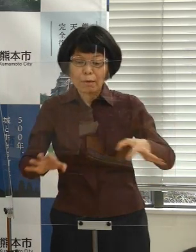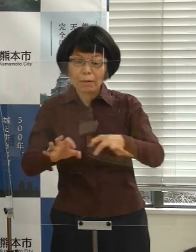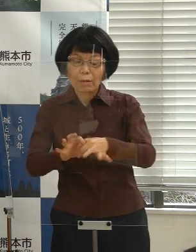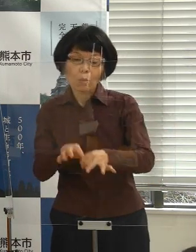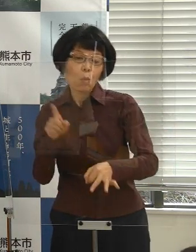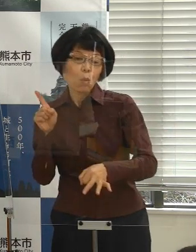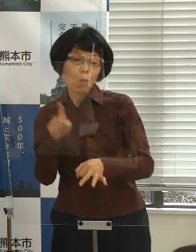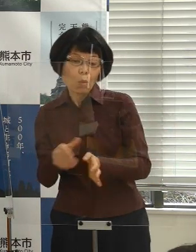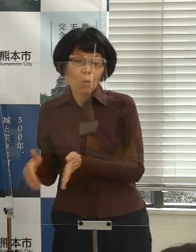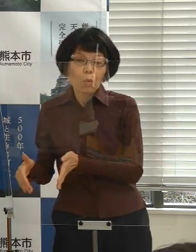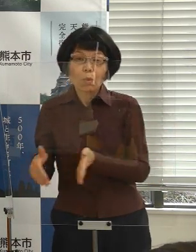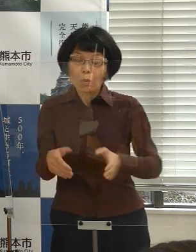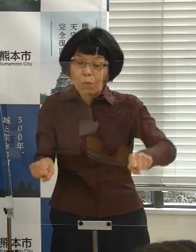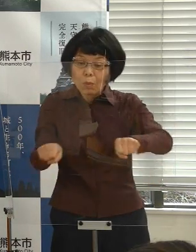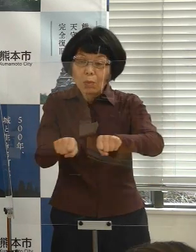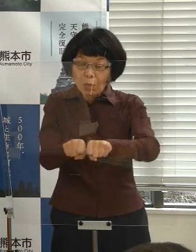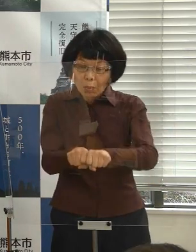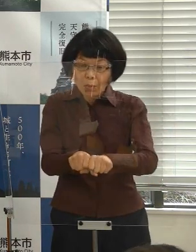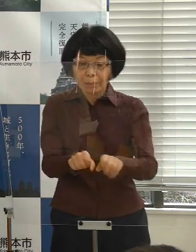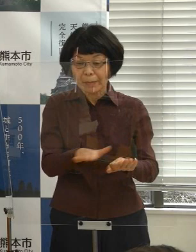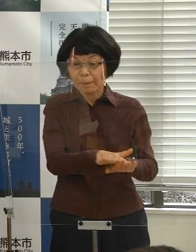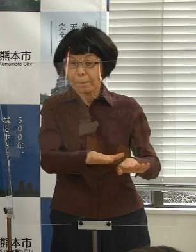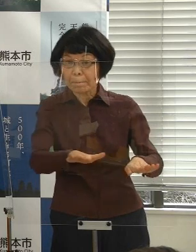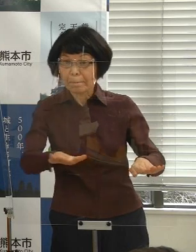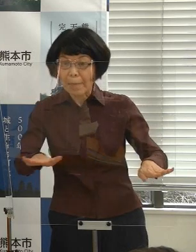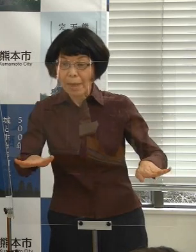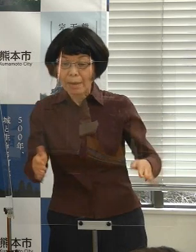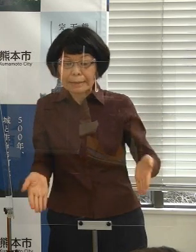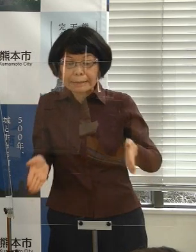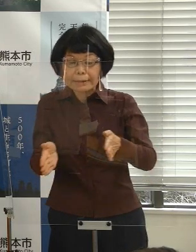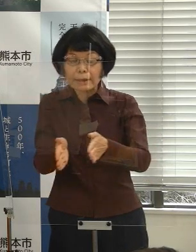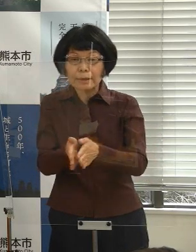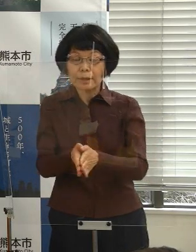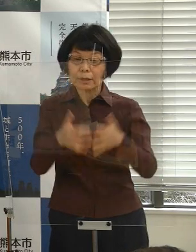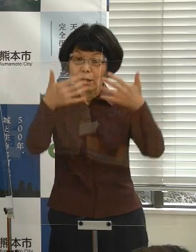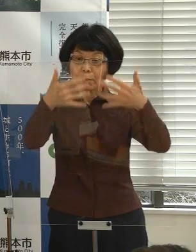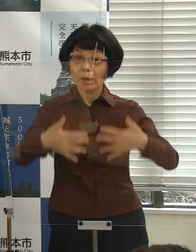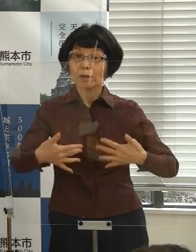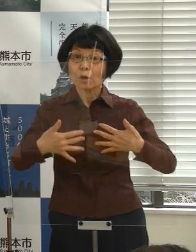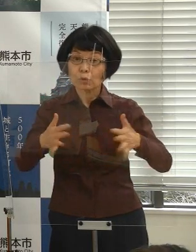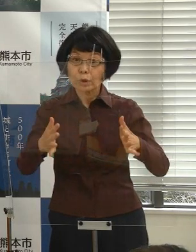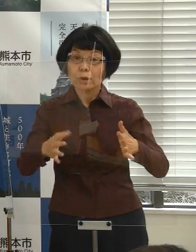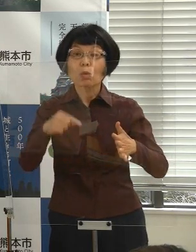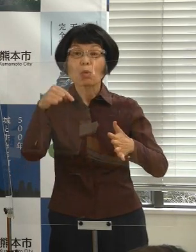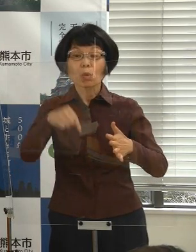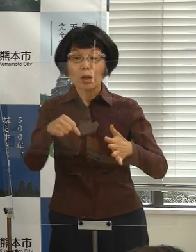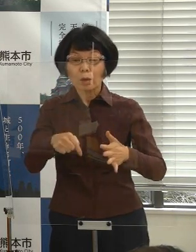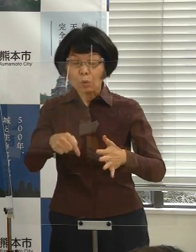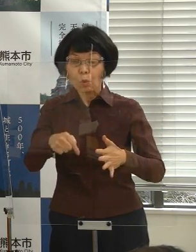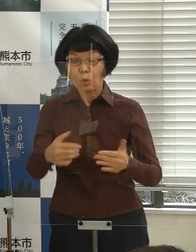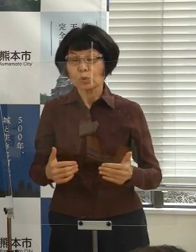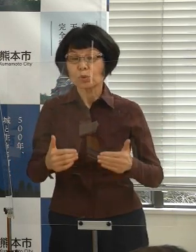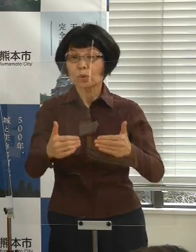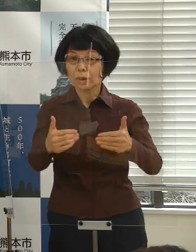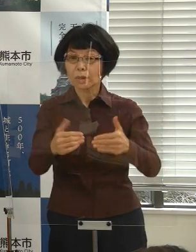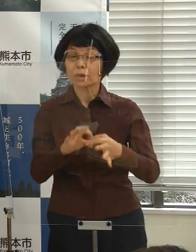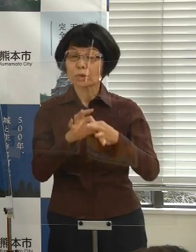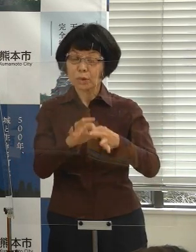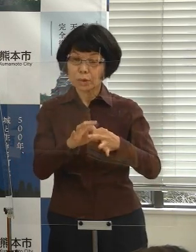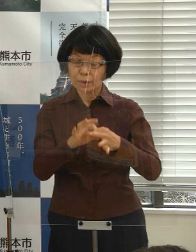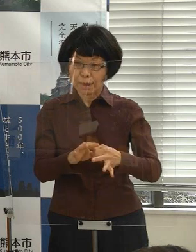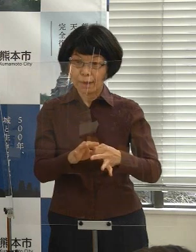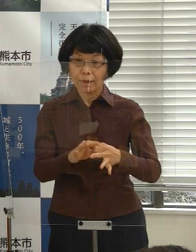した面的一体的なバリアフリー化の推進については今年度